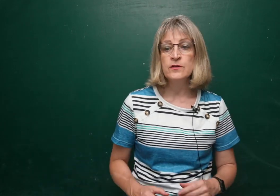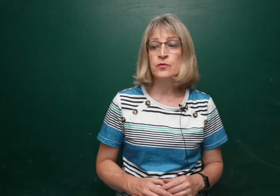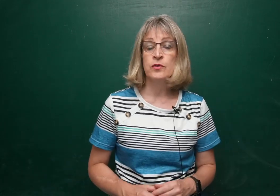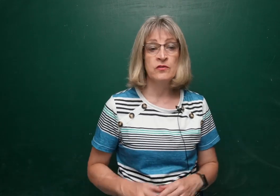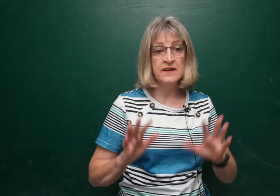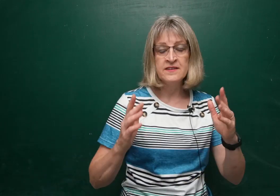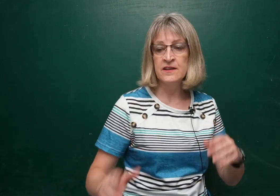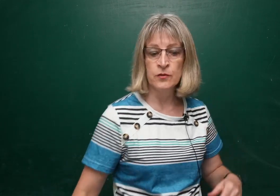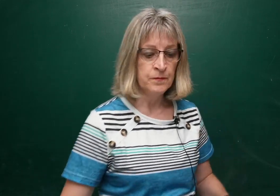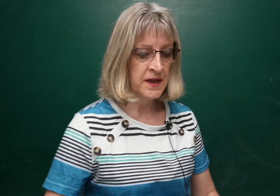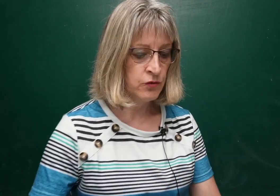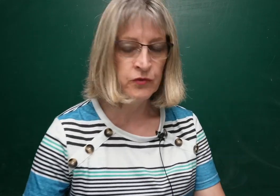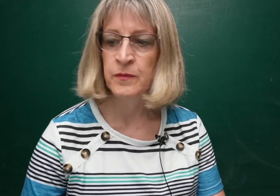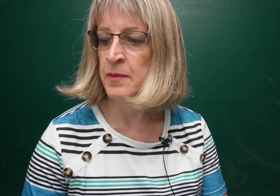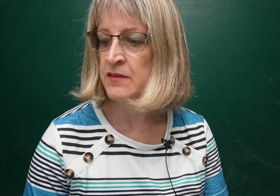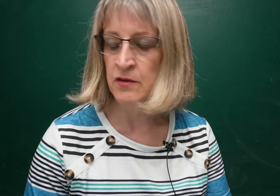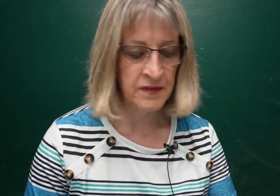Donc, félicitations à tous, parce qu'en fait,